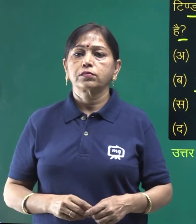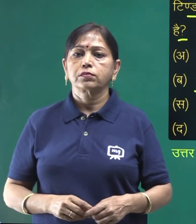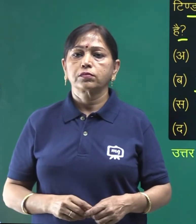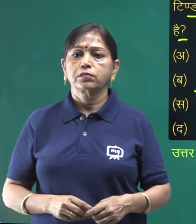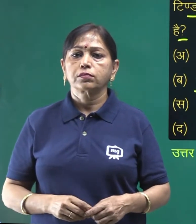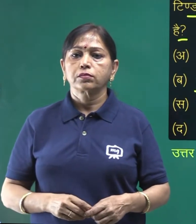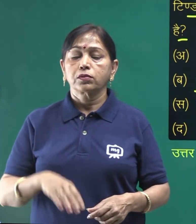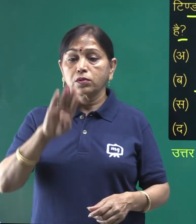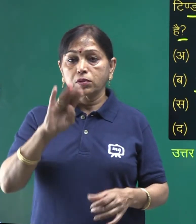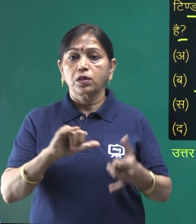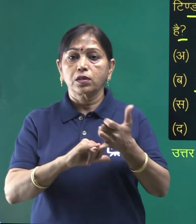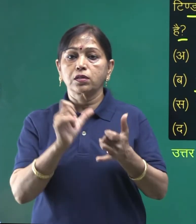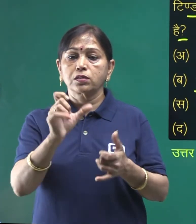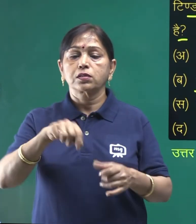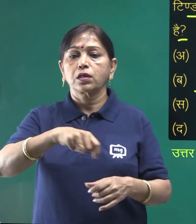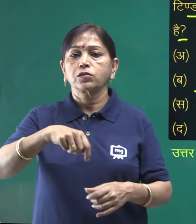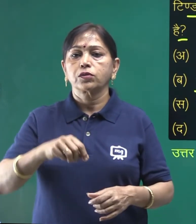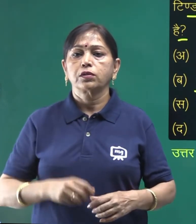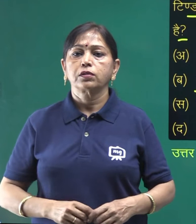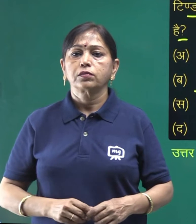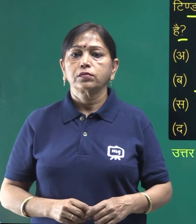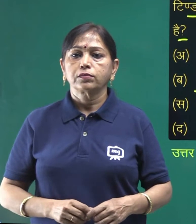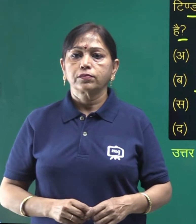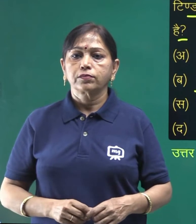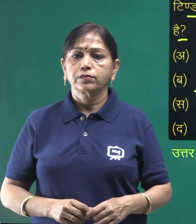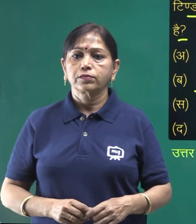4 स्टार्च विलयन।